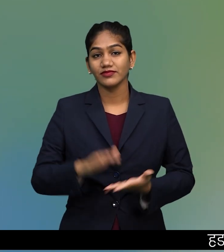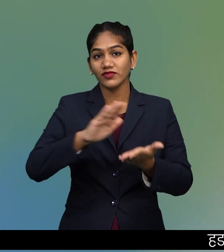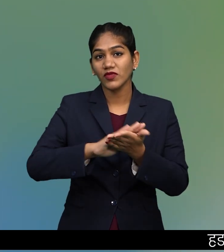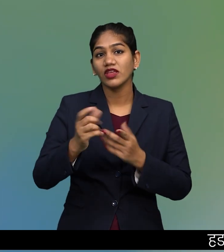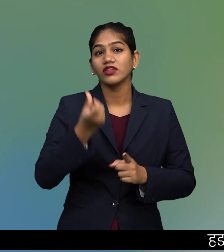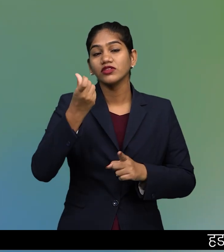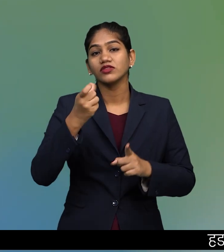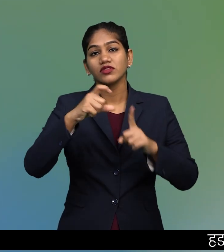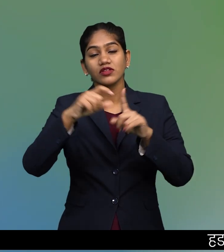हडसन बे